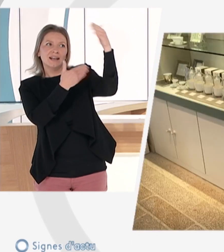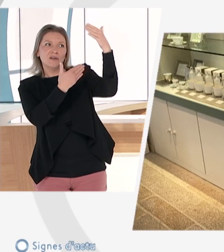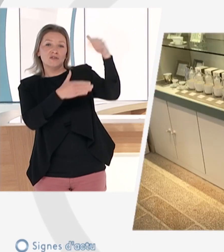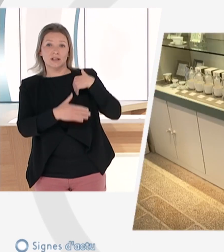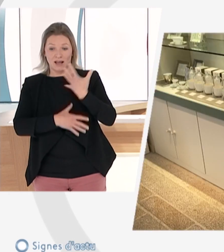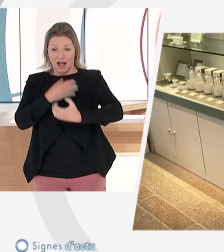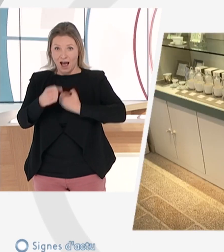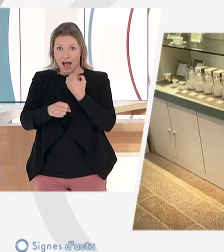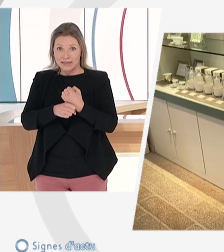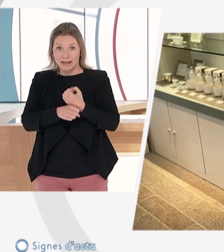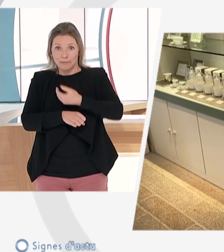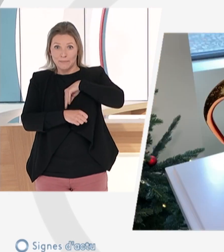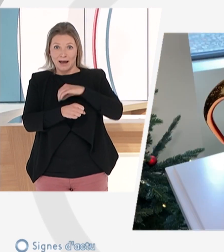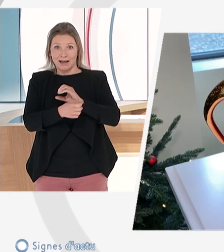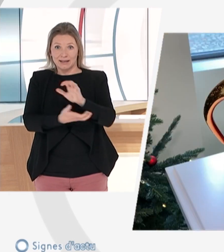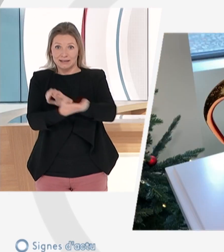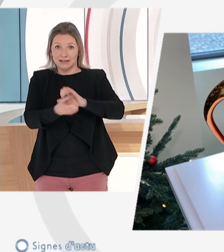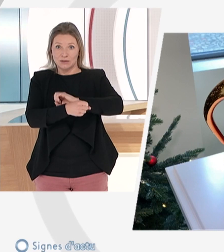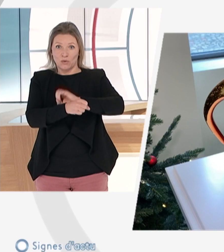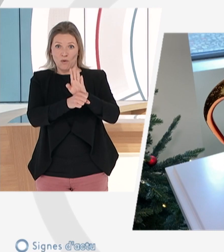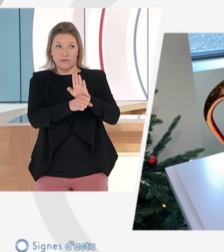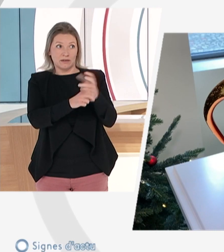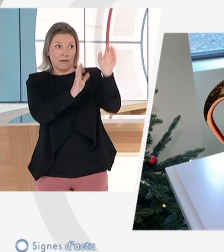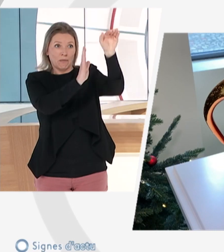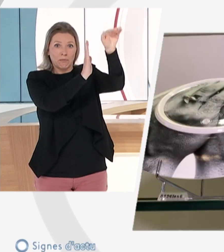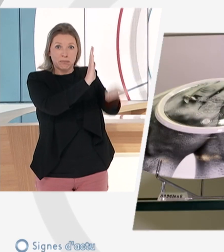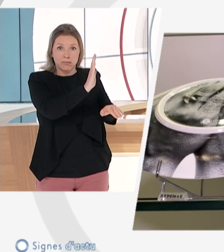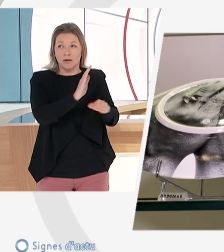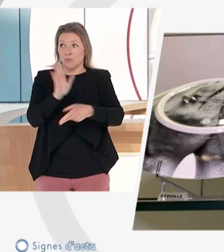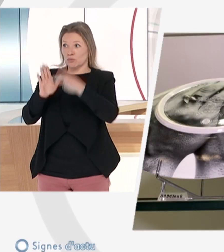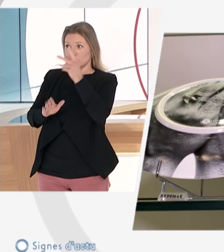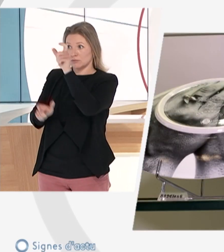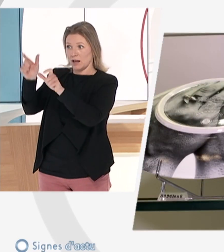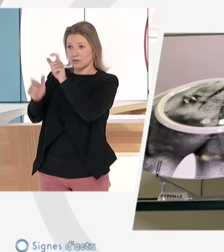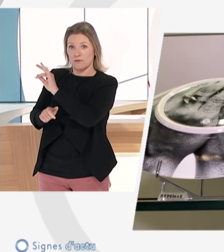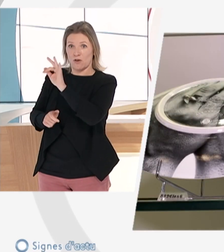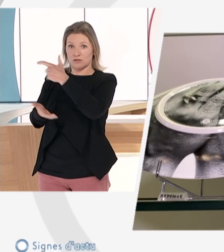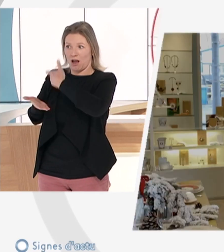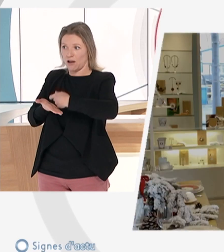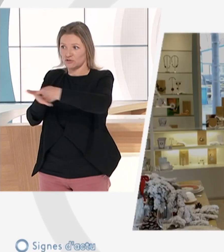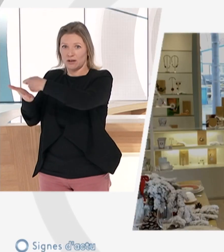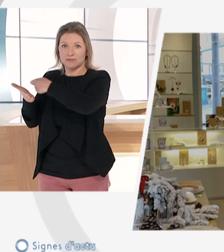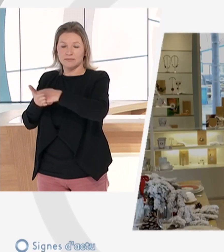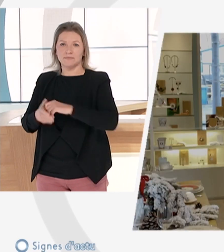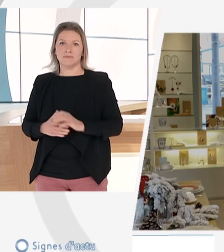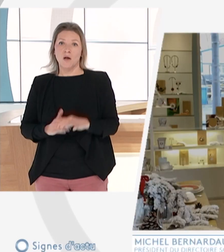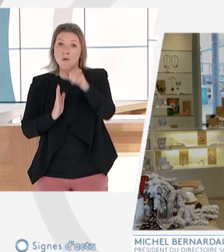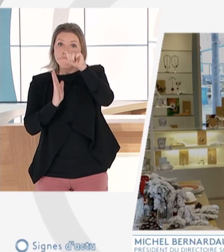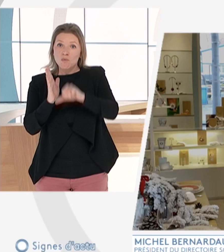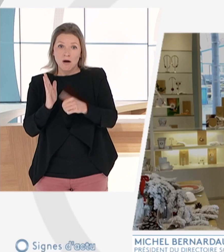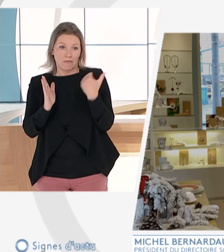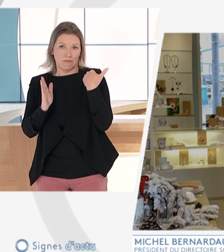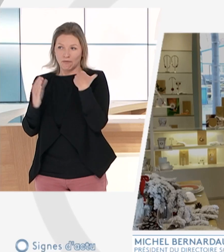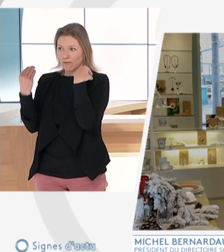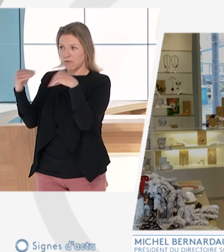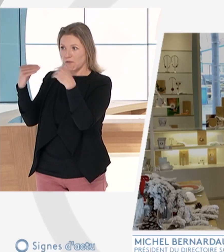cette année, à cause de la pandémie, ce sont les Français qui ont été de loin les meilleurs clients privés. C'est un bon mois parce que les Français consomment. Et puis,